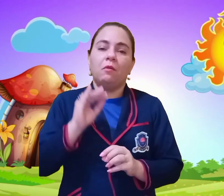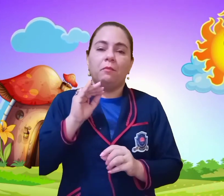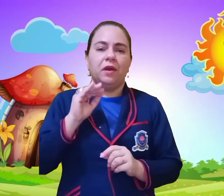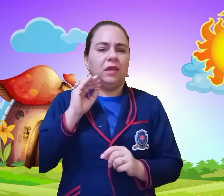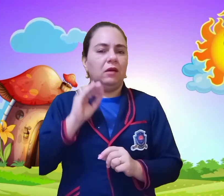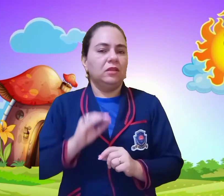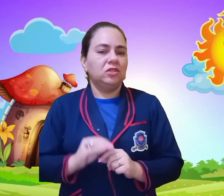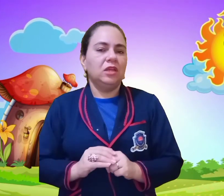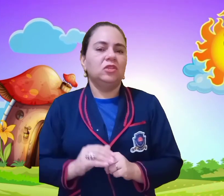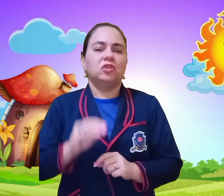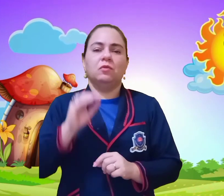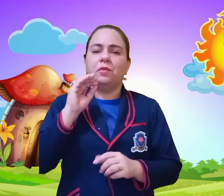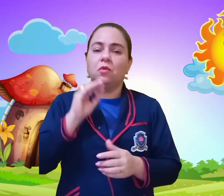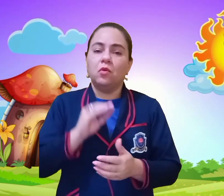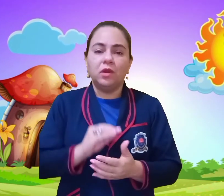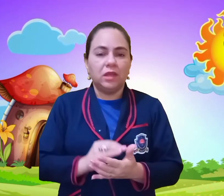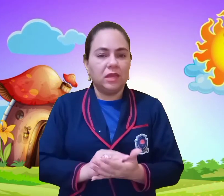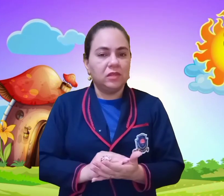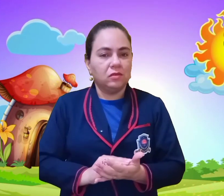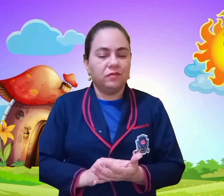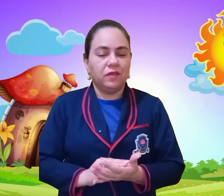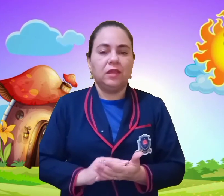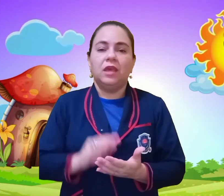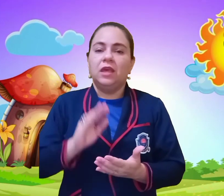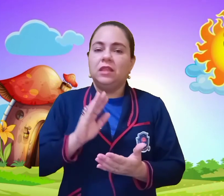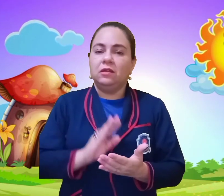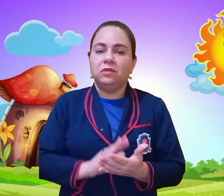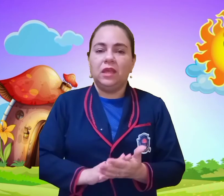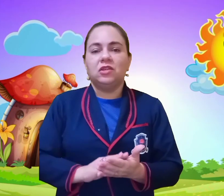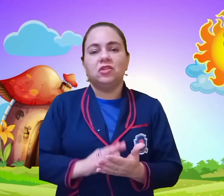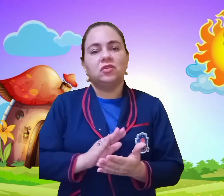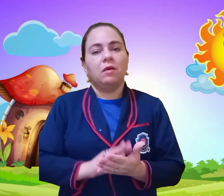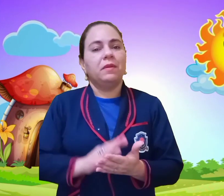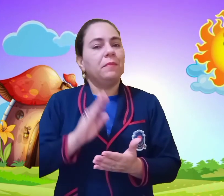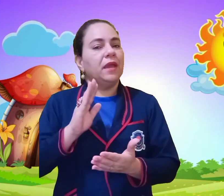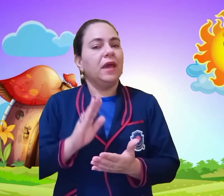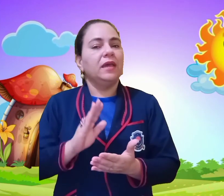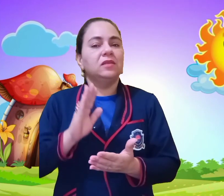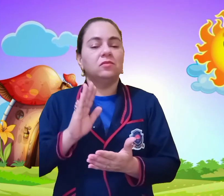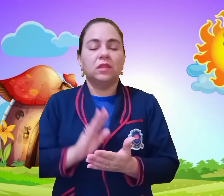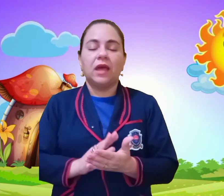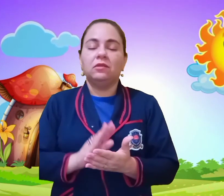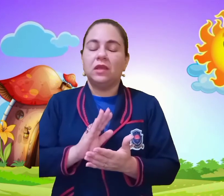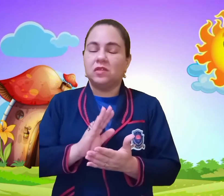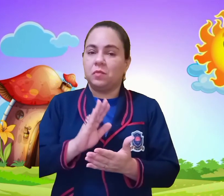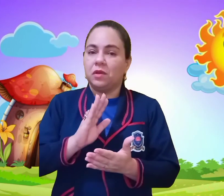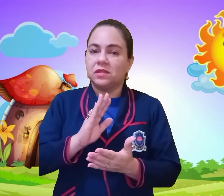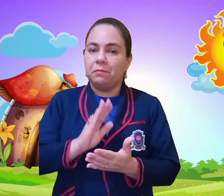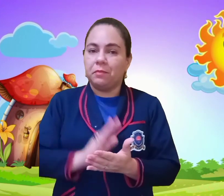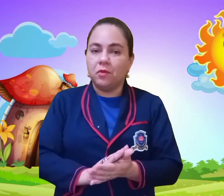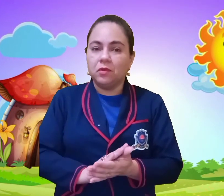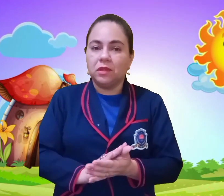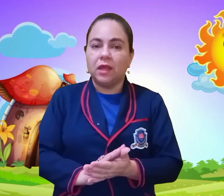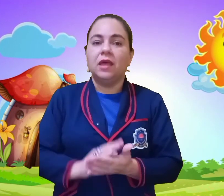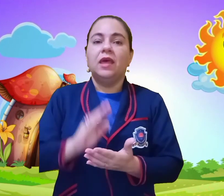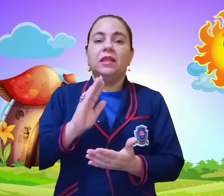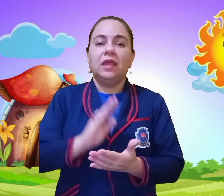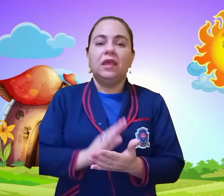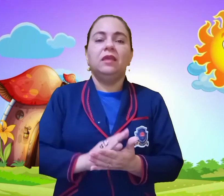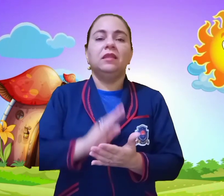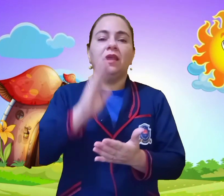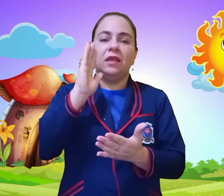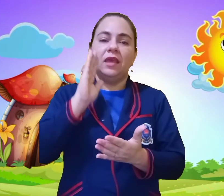fazendo a avaliação. A semana avaliativa, é isso mesmo. E eu estou confiante e eu espero